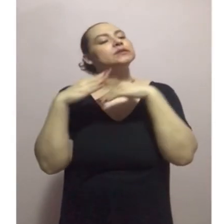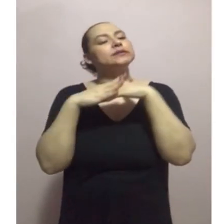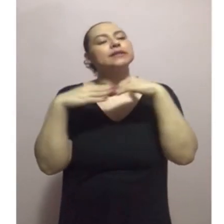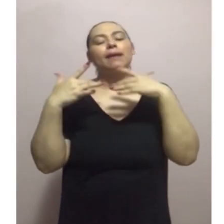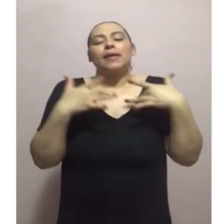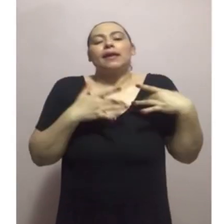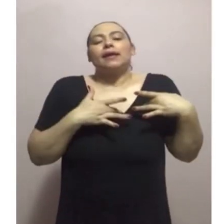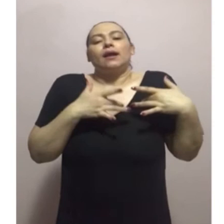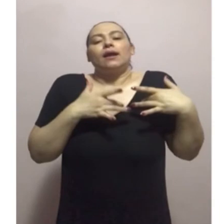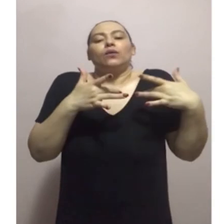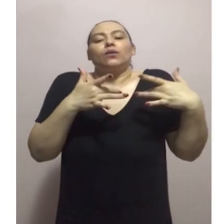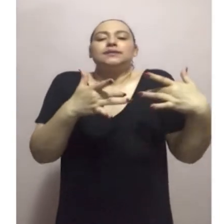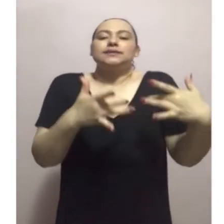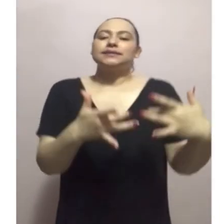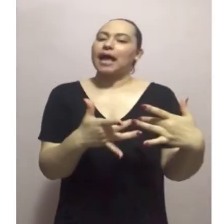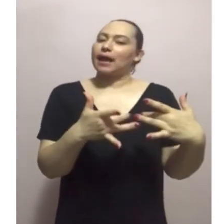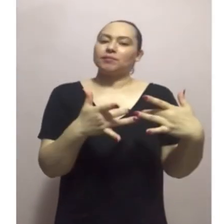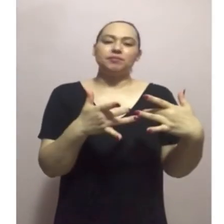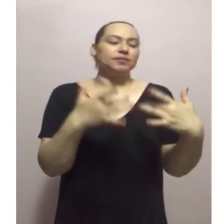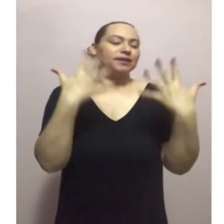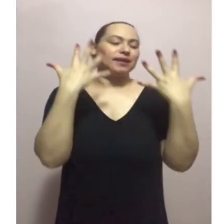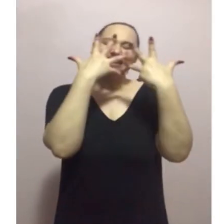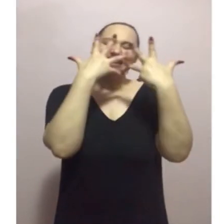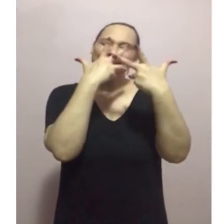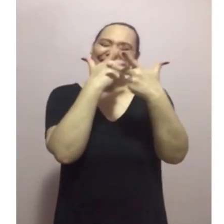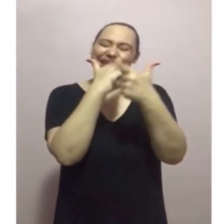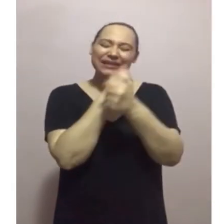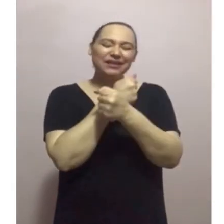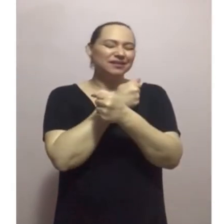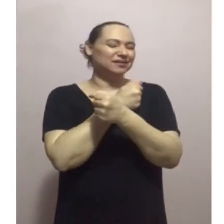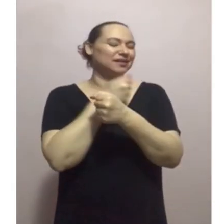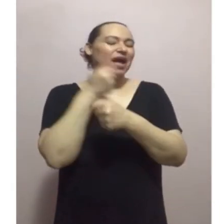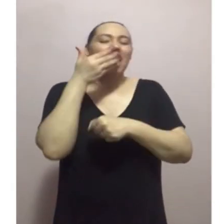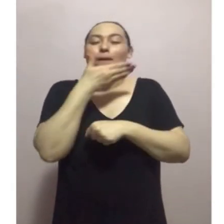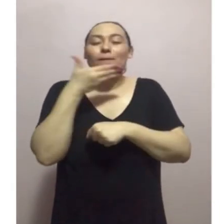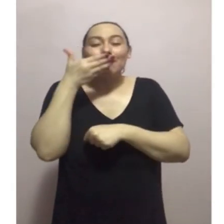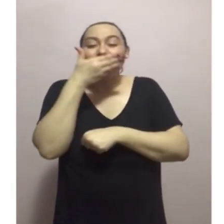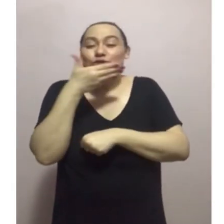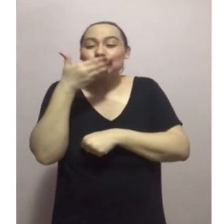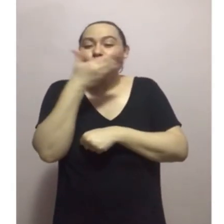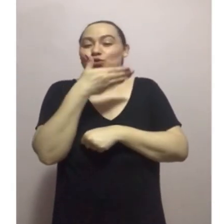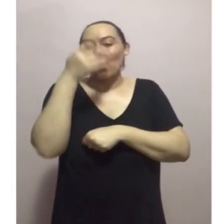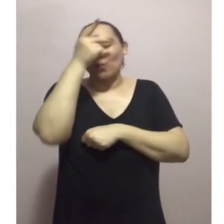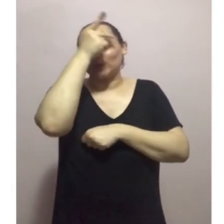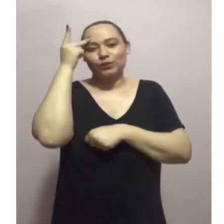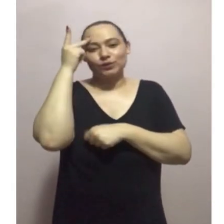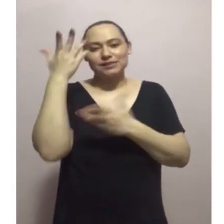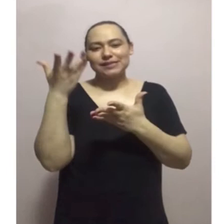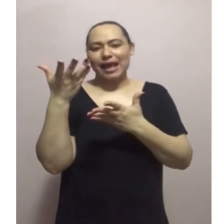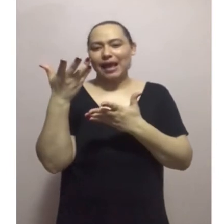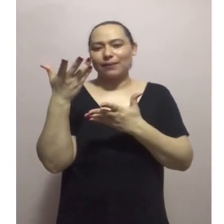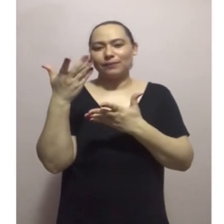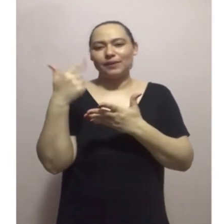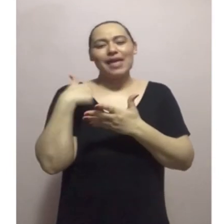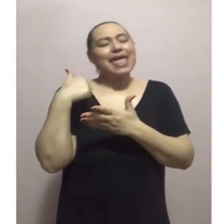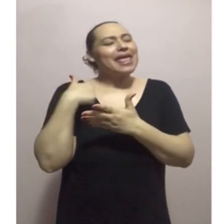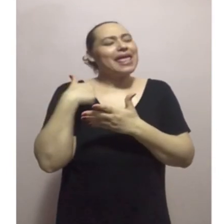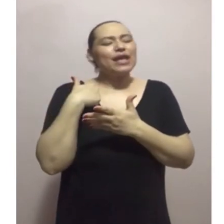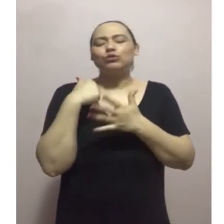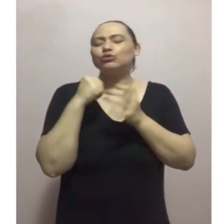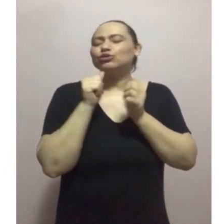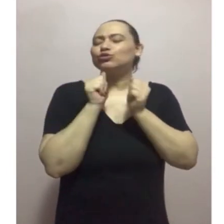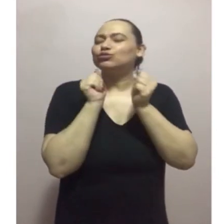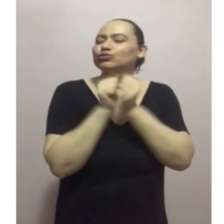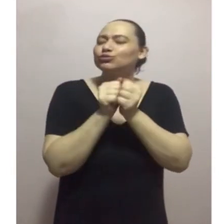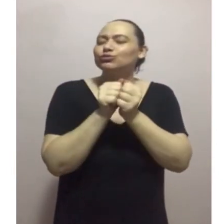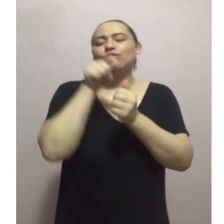gentileza e solidariedade e elegância que lhe é peculiar, um coração inflamado de amor, né? Chega e fala, eu tô com você, com uma voz